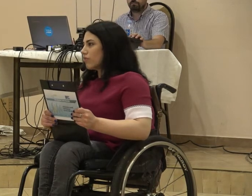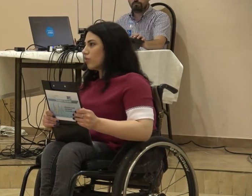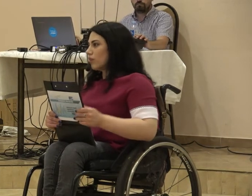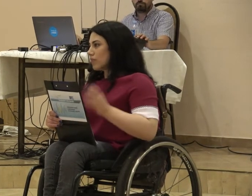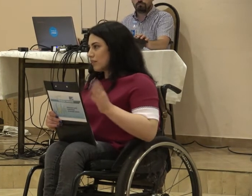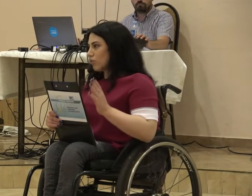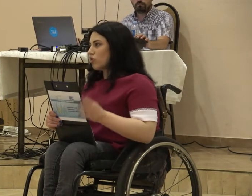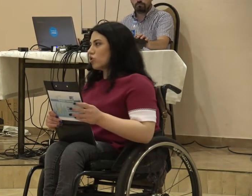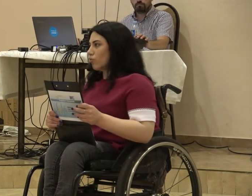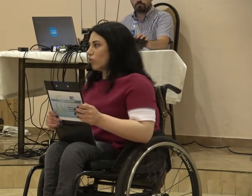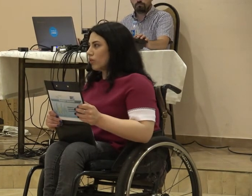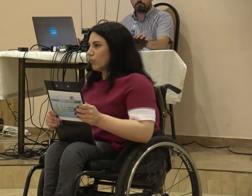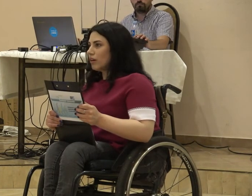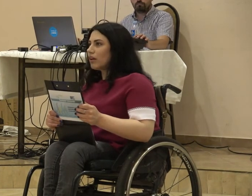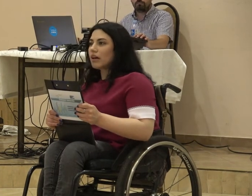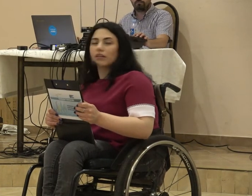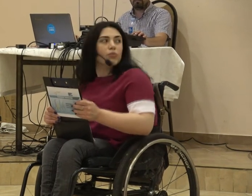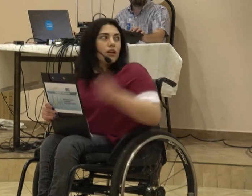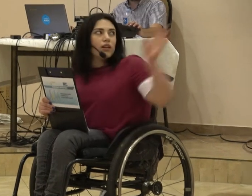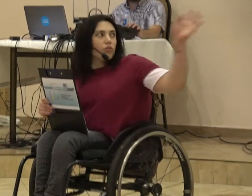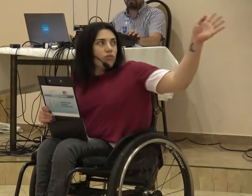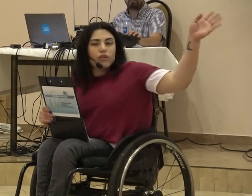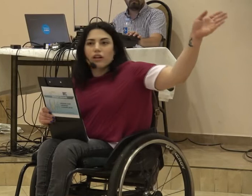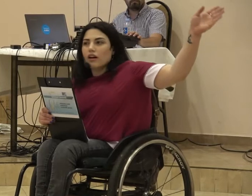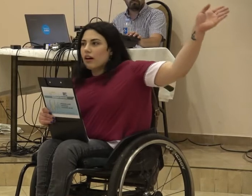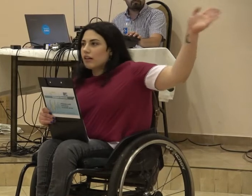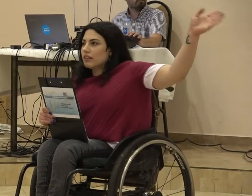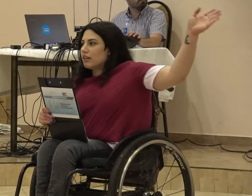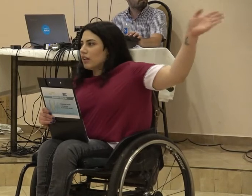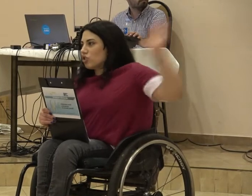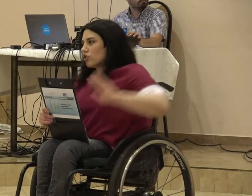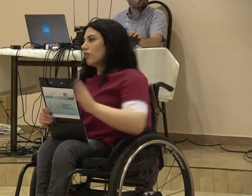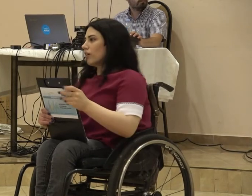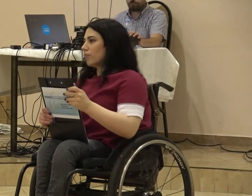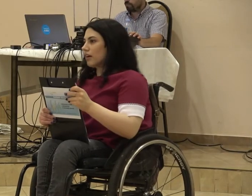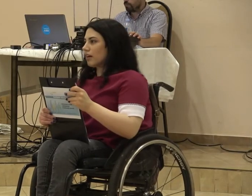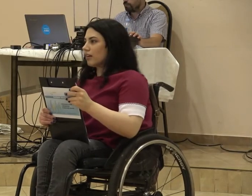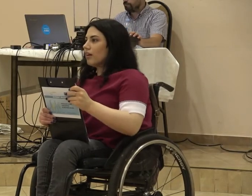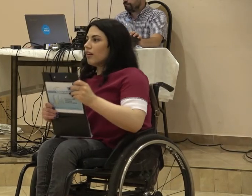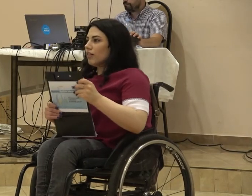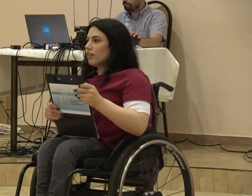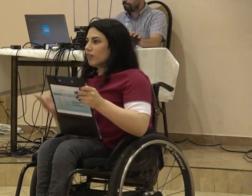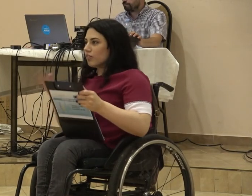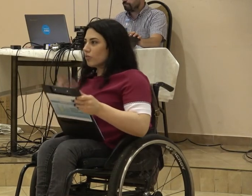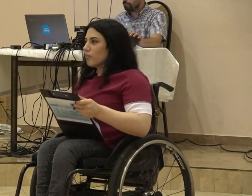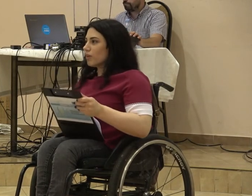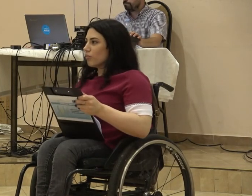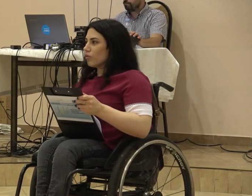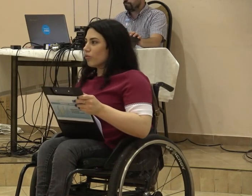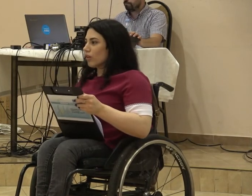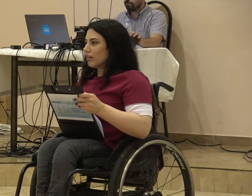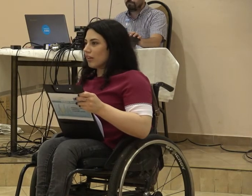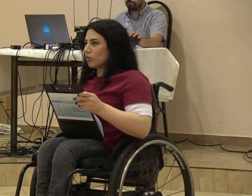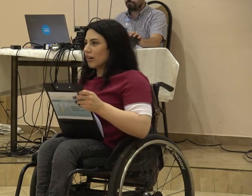Noi o să vă rugăm să ne spuneți și numărul întrebării, iar întrebările vor fi arătate aici pe ecran. Rugăm